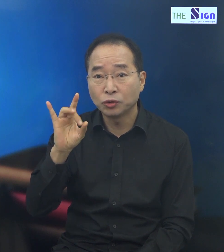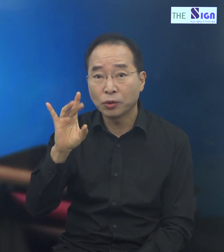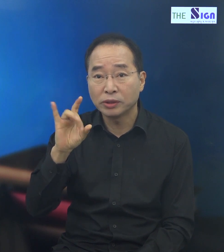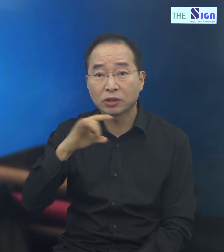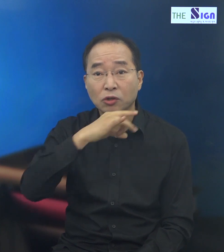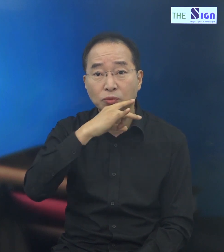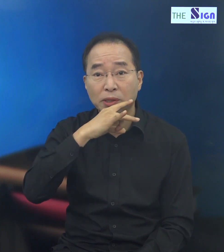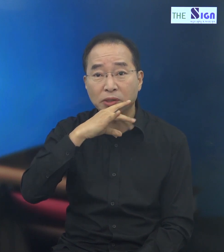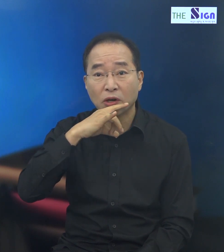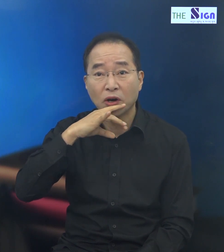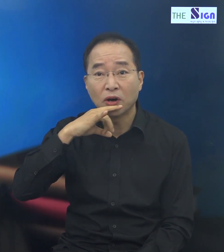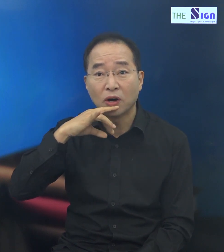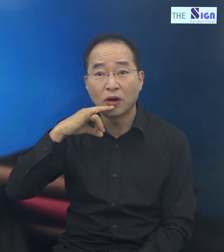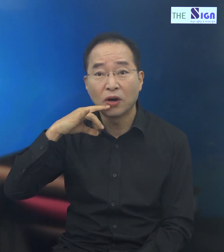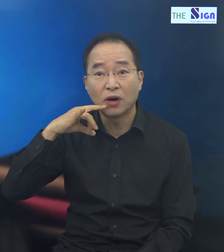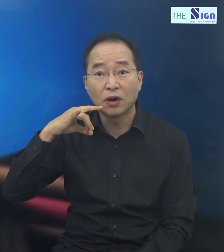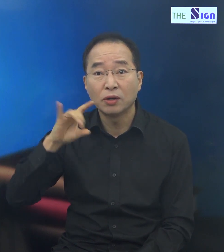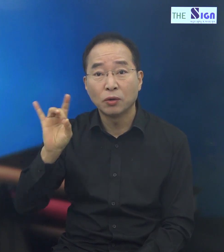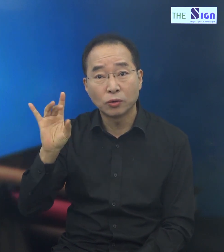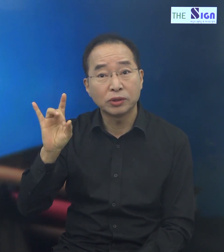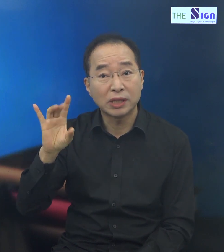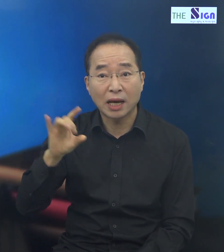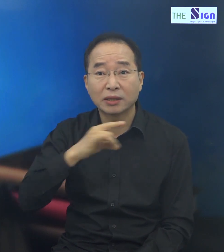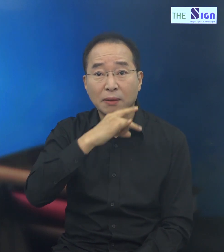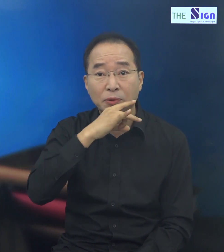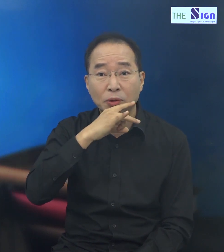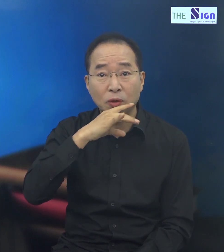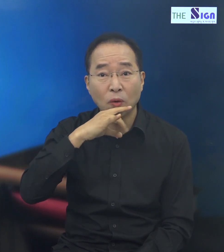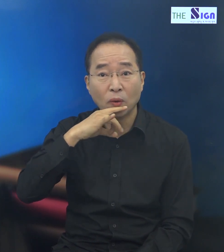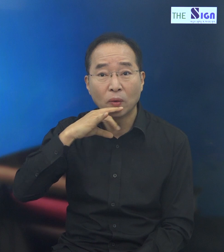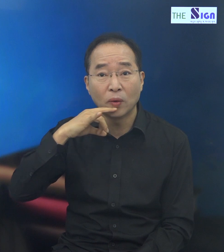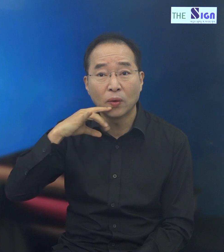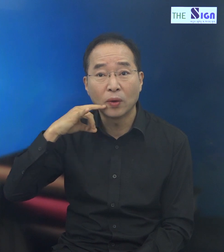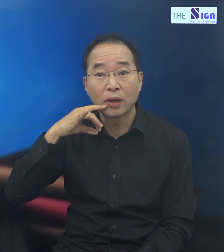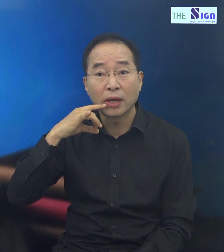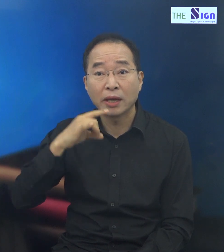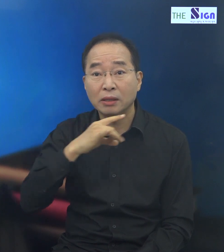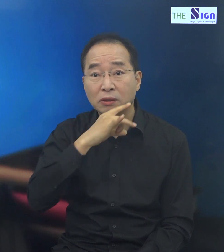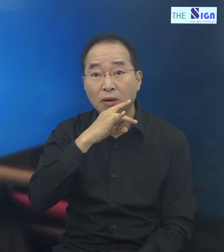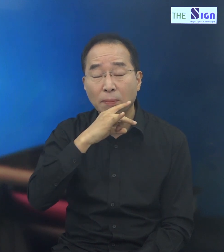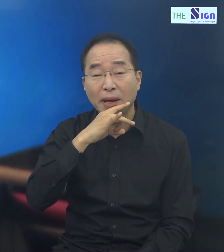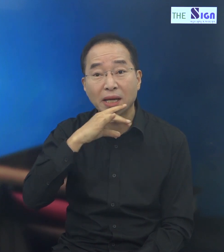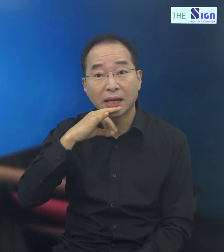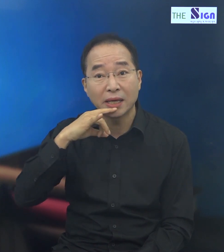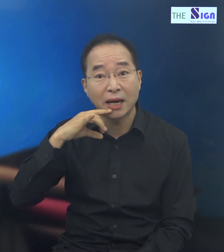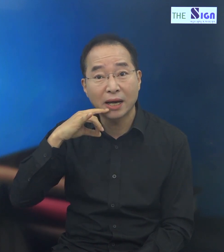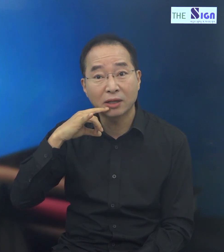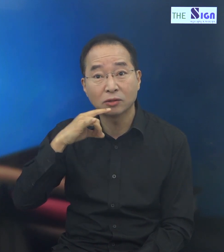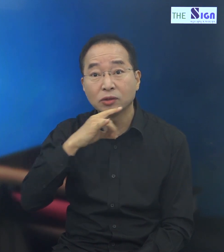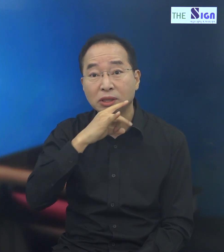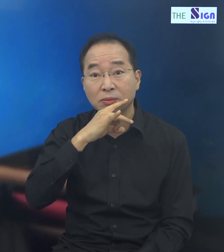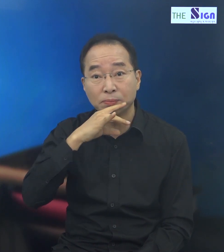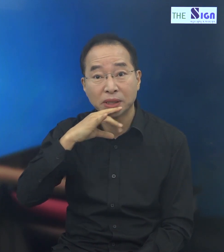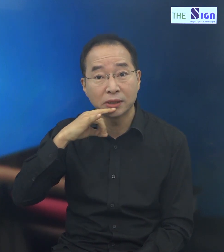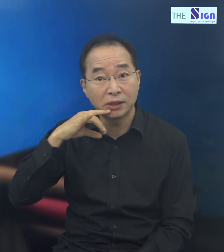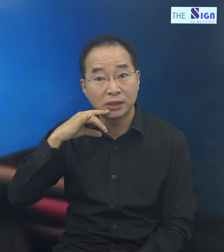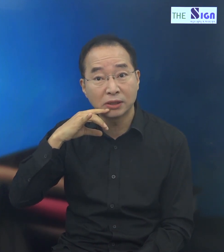손을 쳐주면서, 이것은 약하다는 표현이고, 해서 빨강에 약하는 것은 지금 핑크를 이렇게